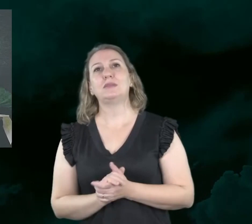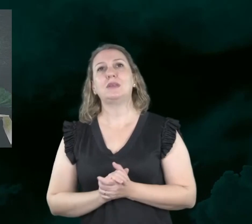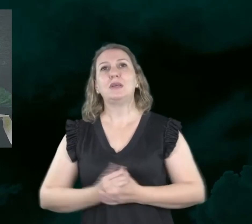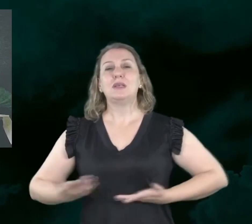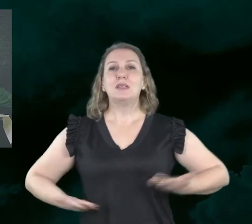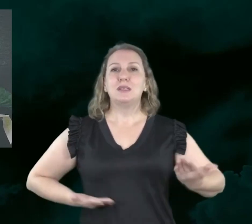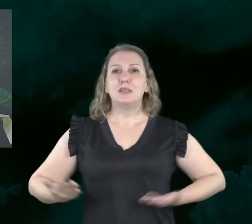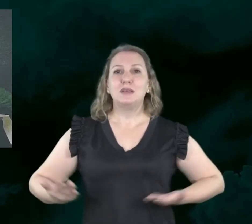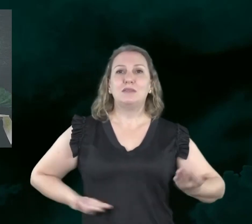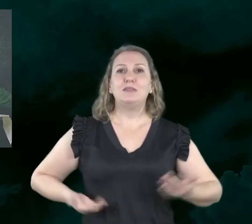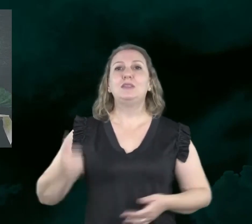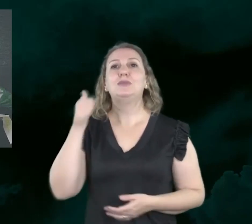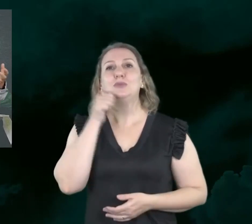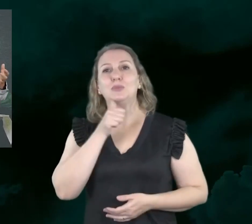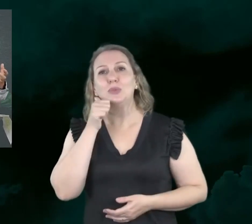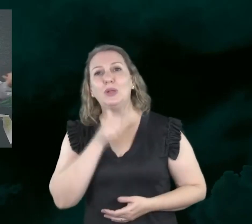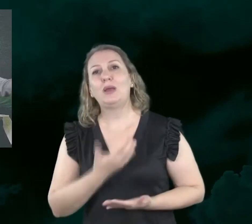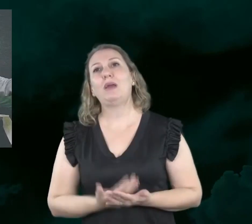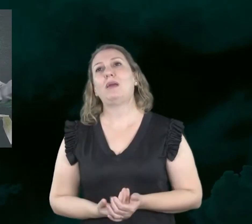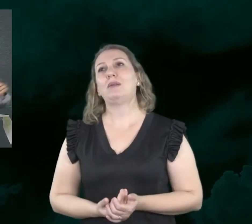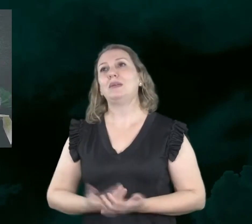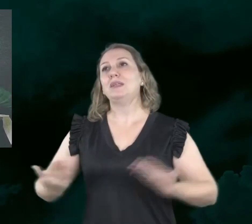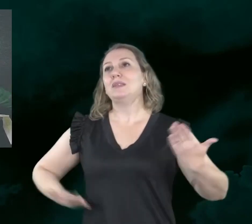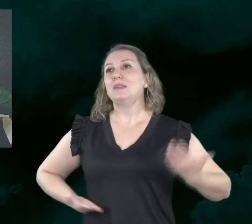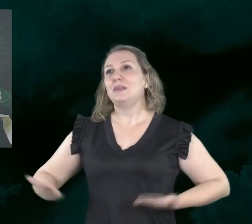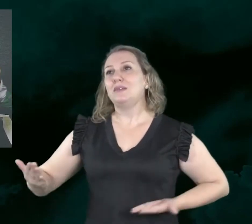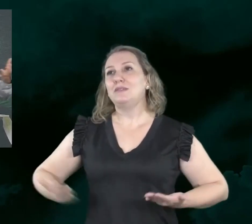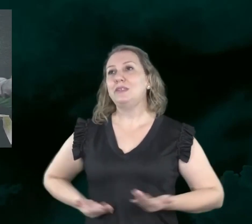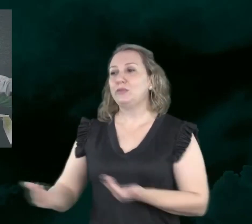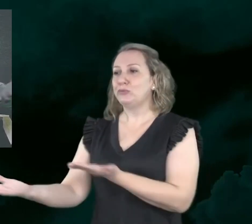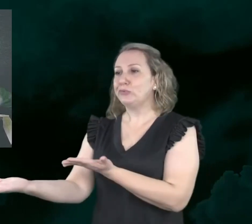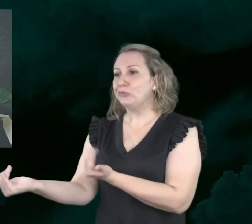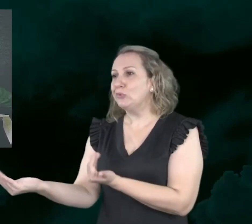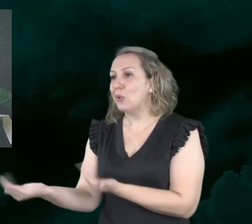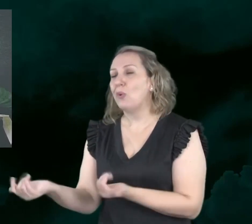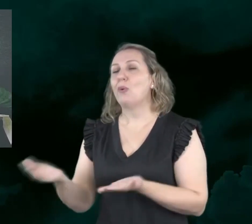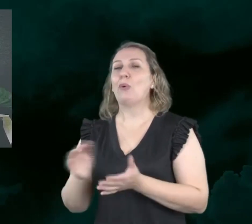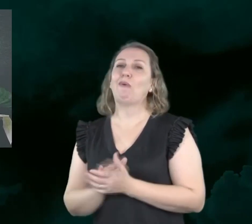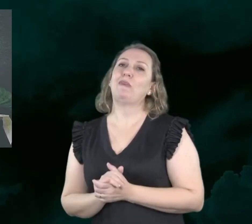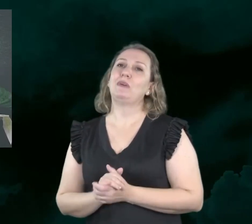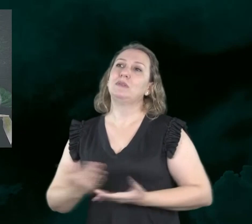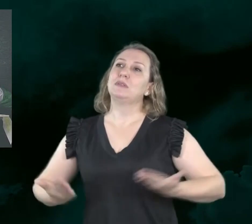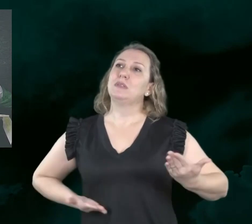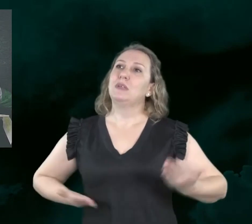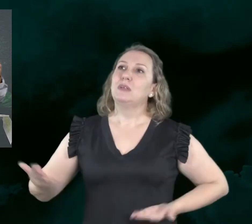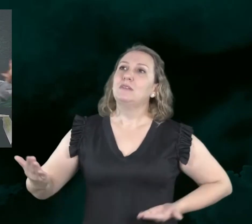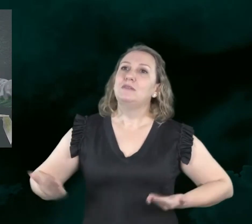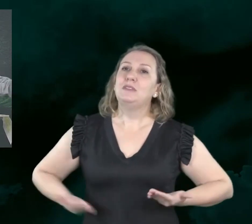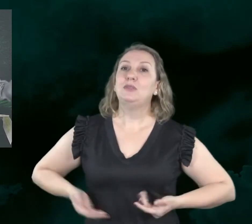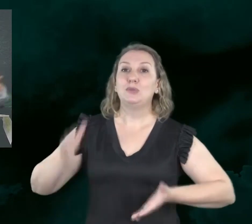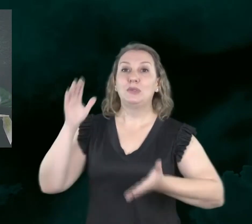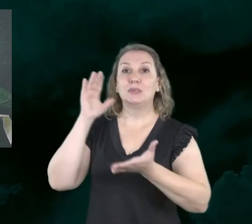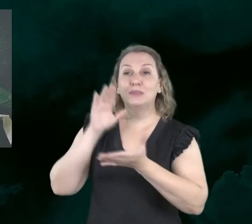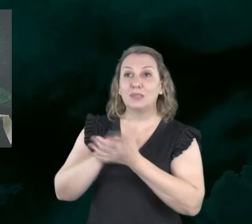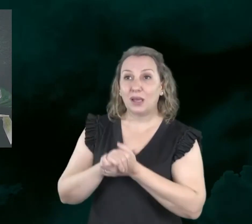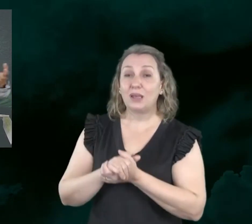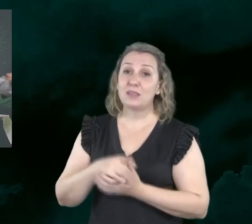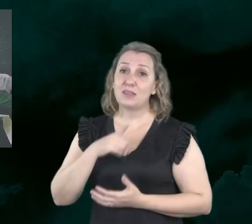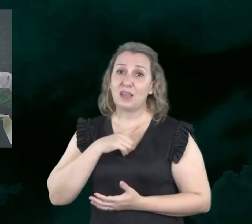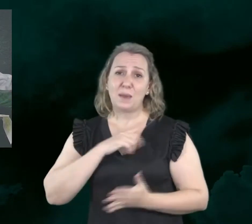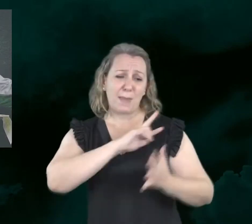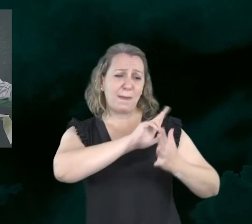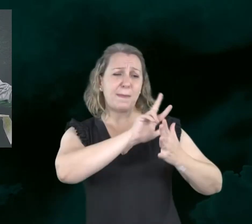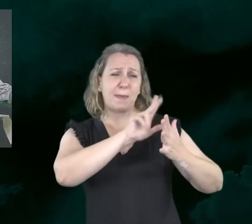terceira idade, nós temos serviço dos casais, temos serviço de todo quanto é tipo. Irmãos, vamos pôr isso para funcionar, isso é uma rede